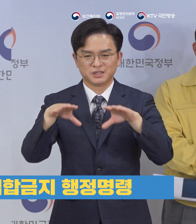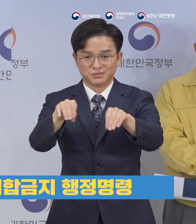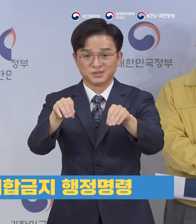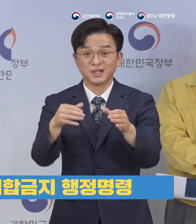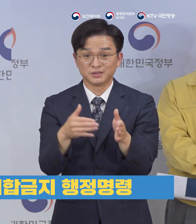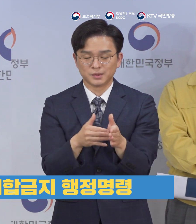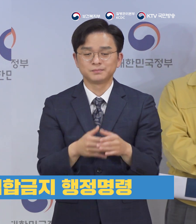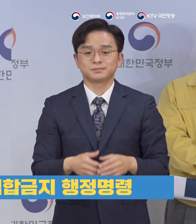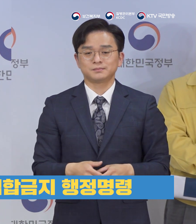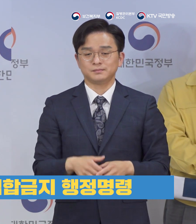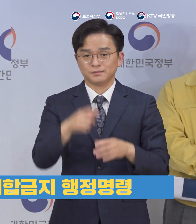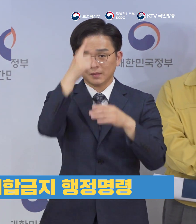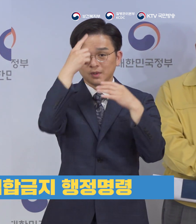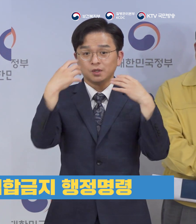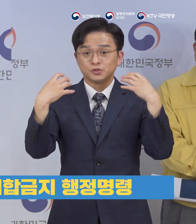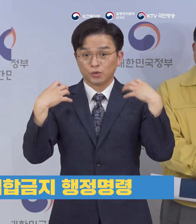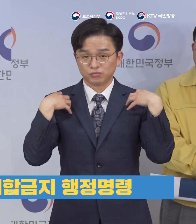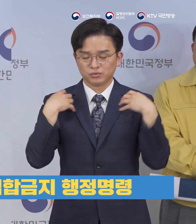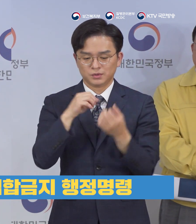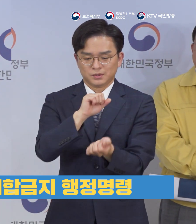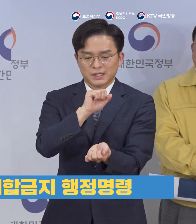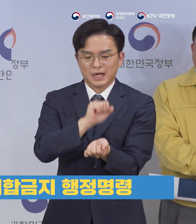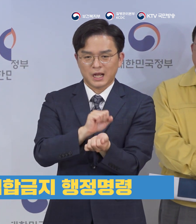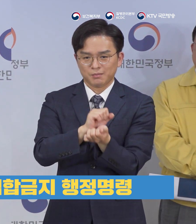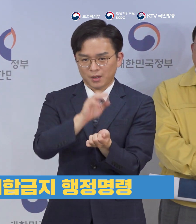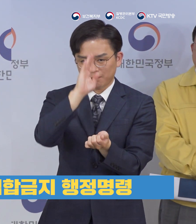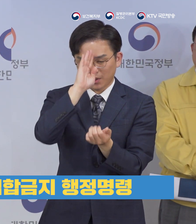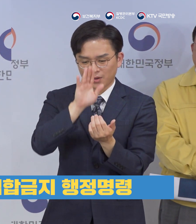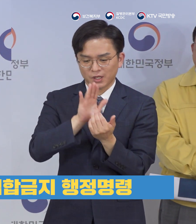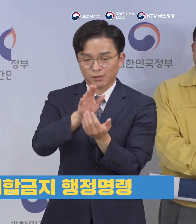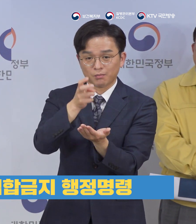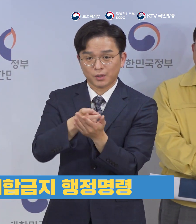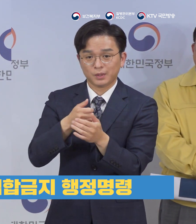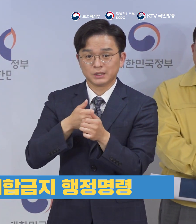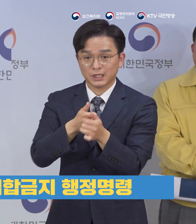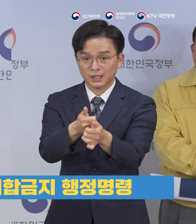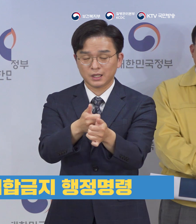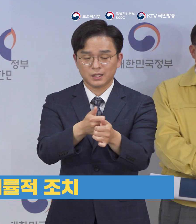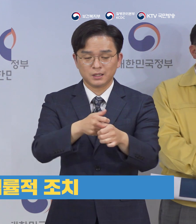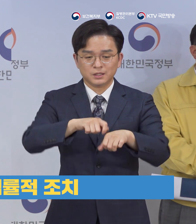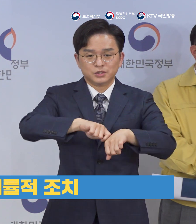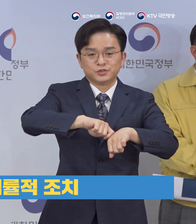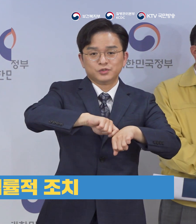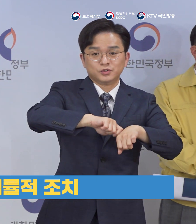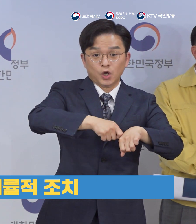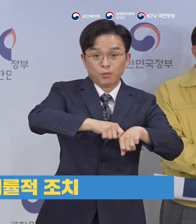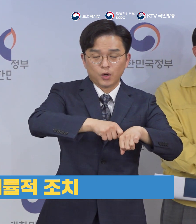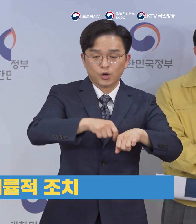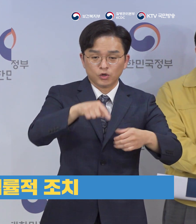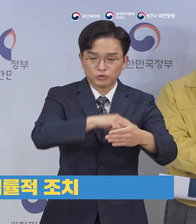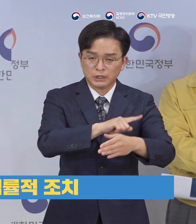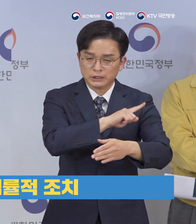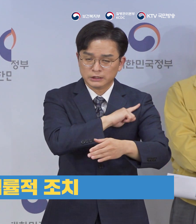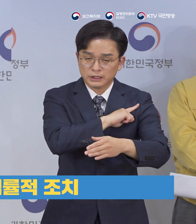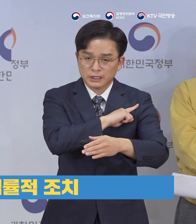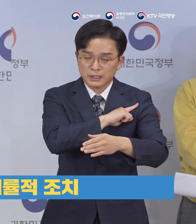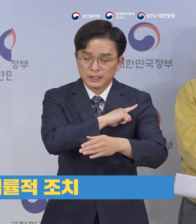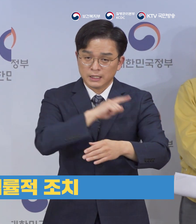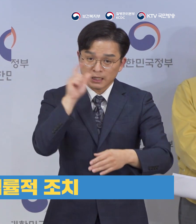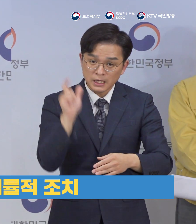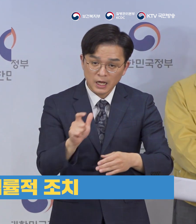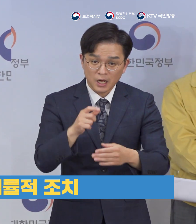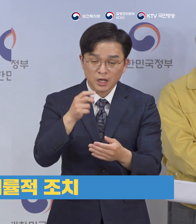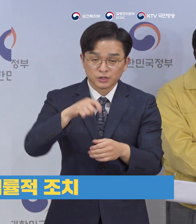있습니다. 사실 행정명령은 매우 강력한 법률적 조치입니다. 감염병 예방법에 따라서 조치할 수